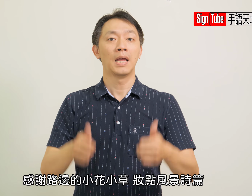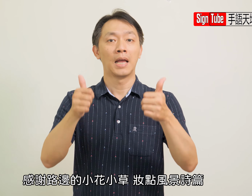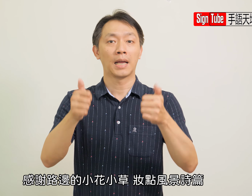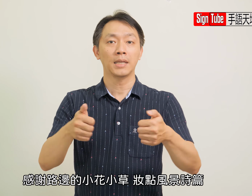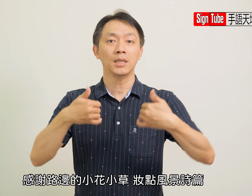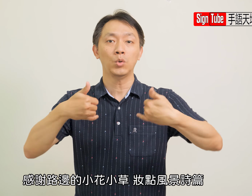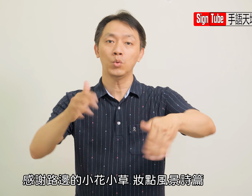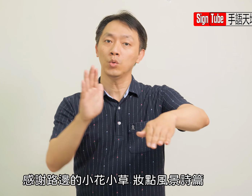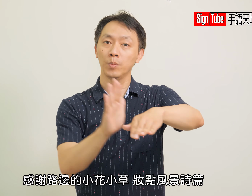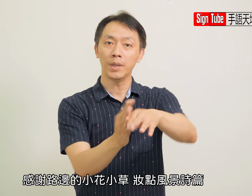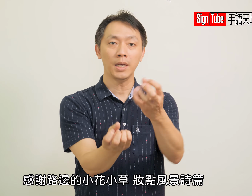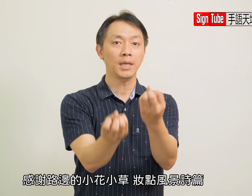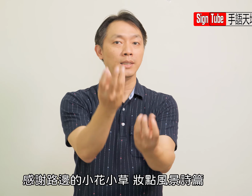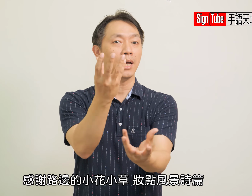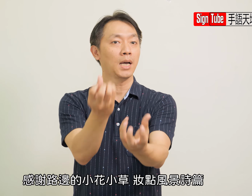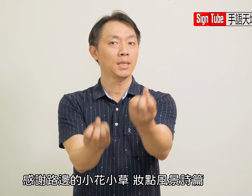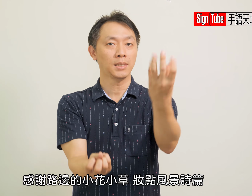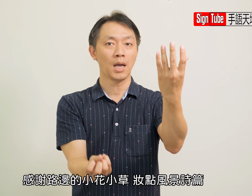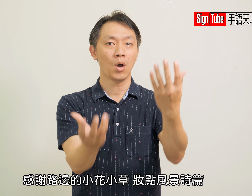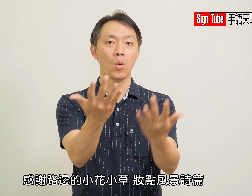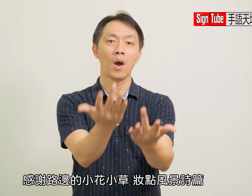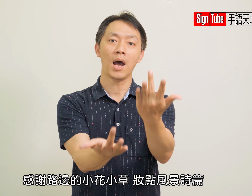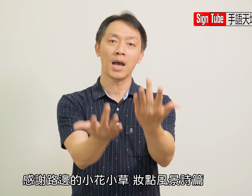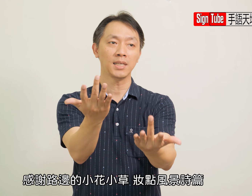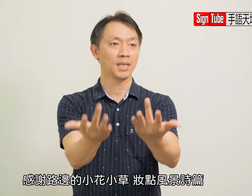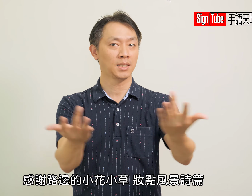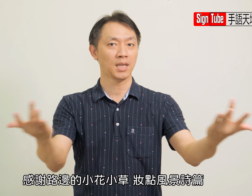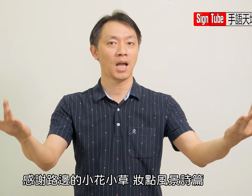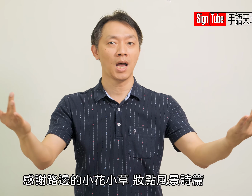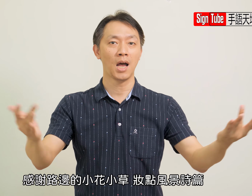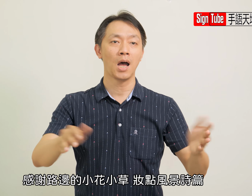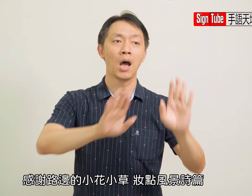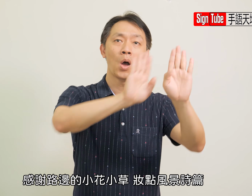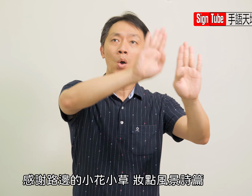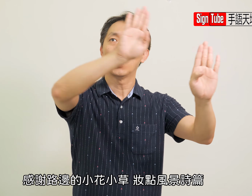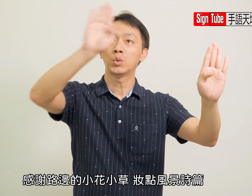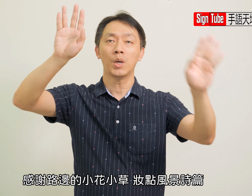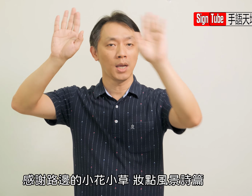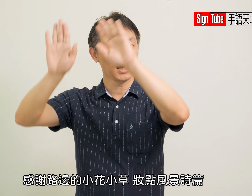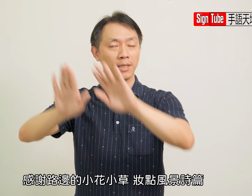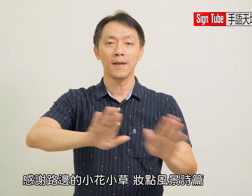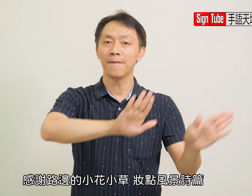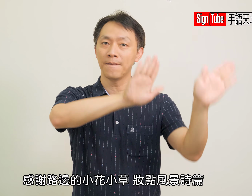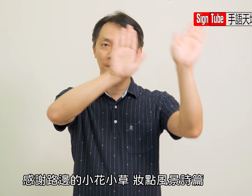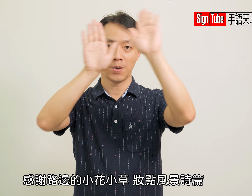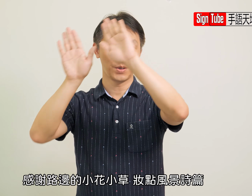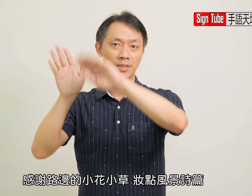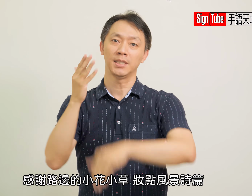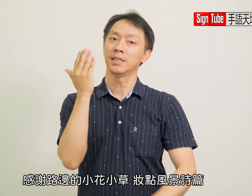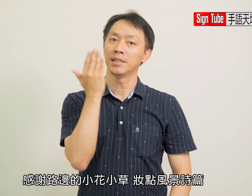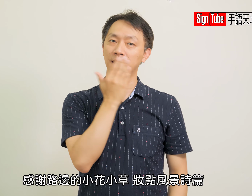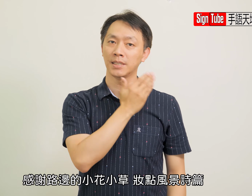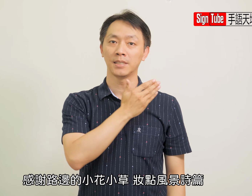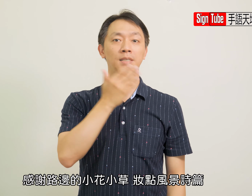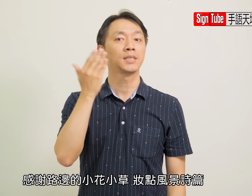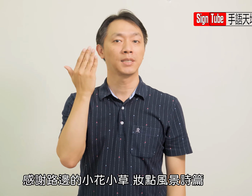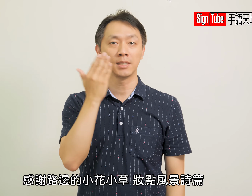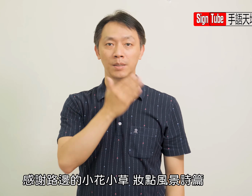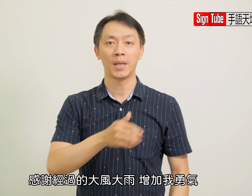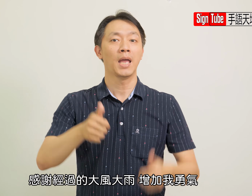感谢路边的小花小草，装点风景诗篇。